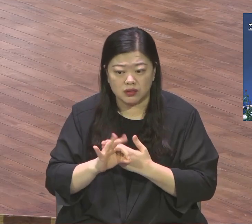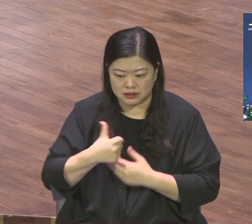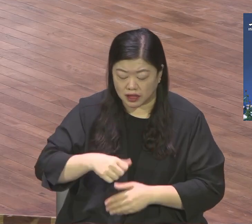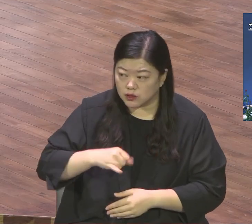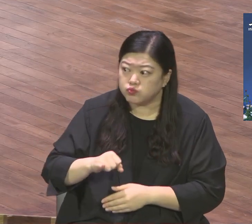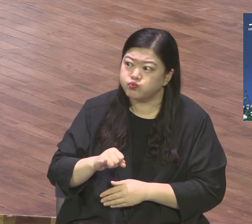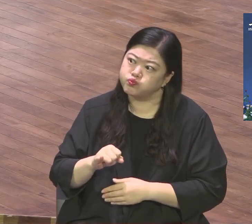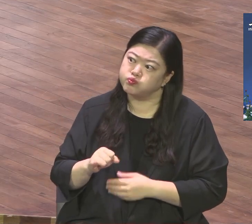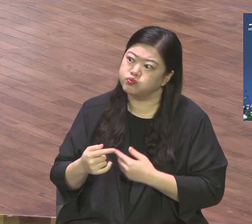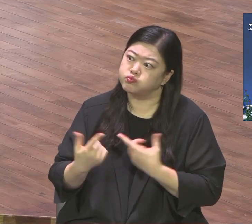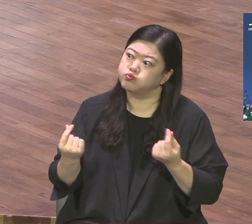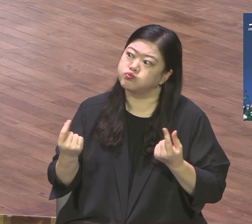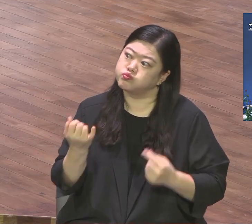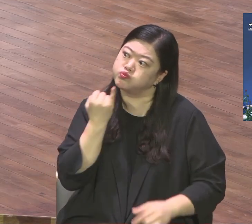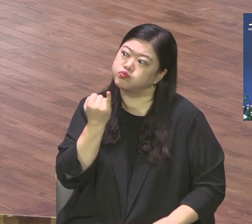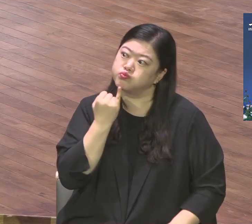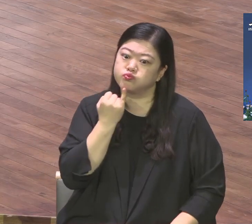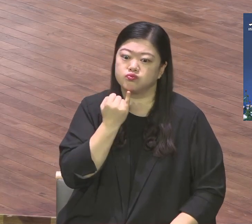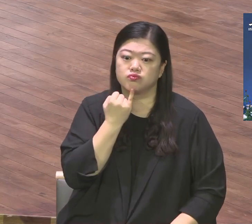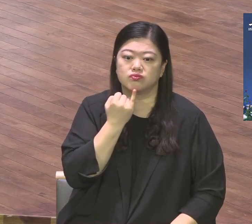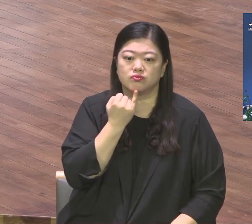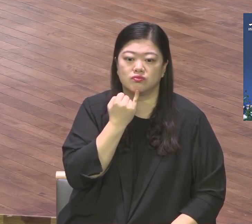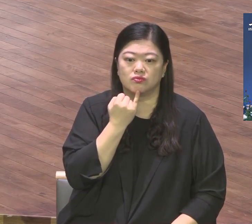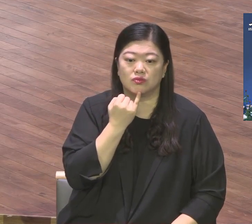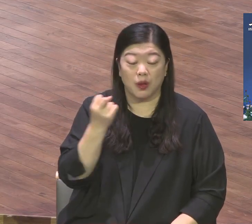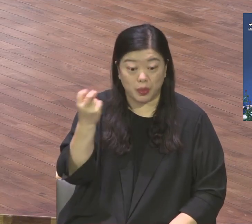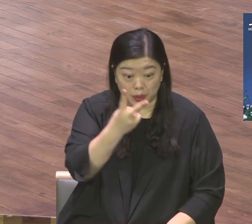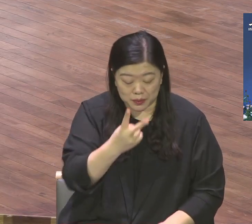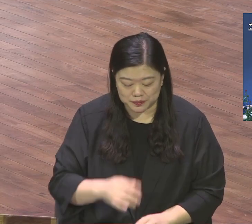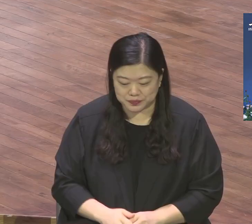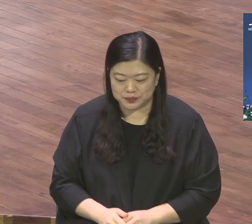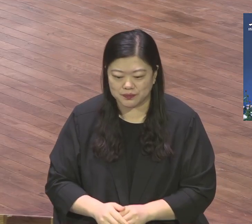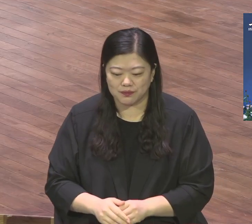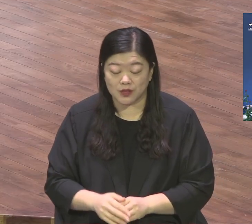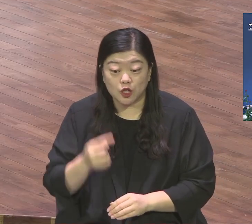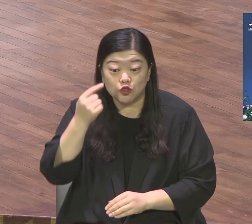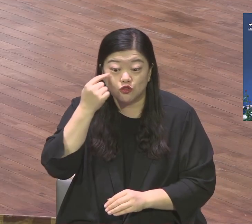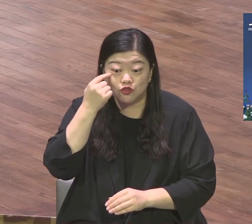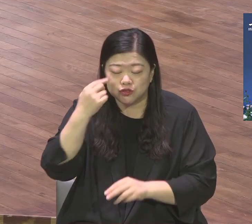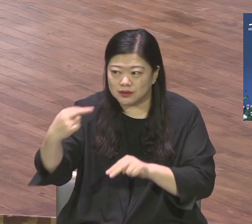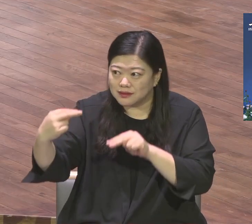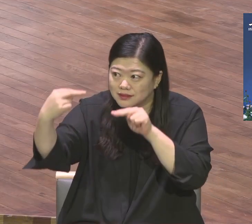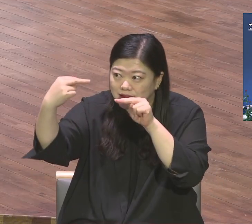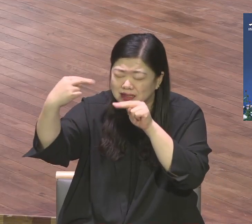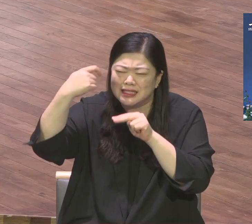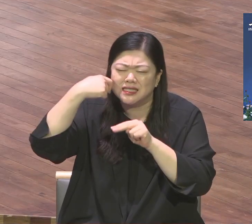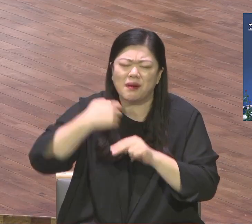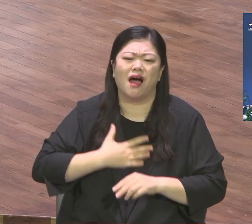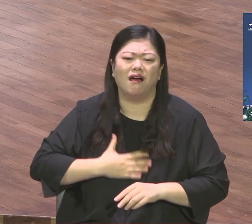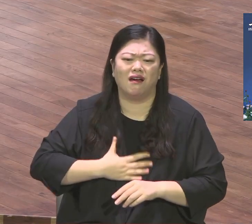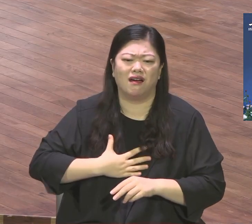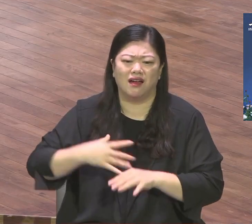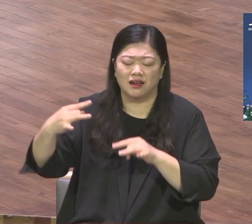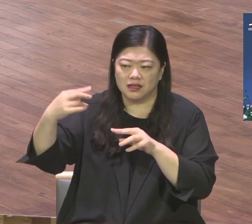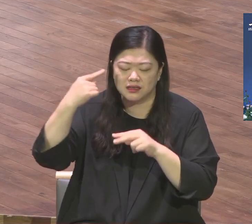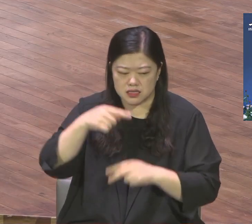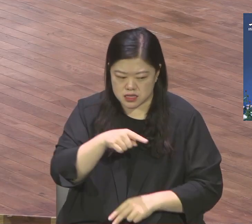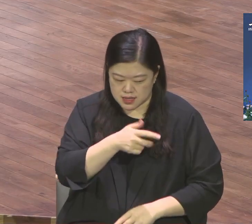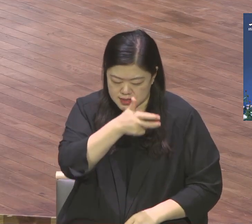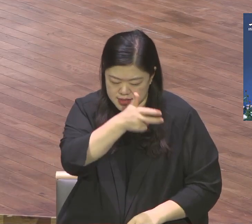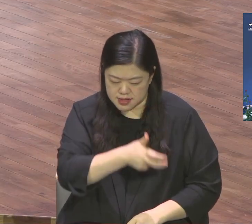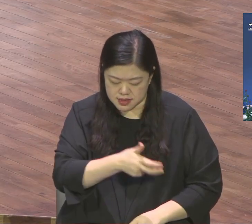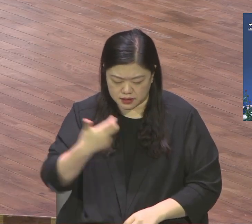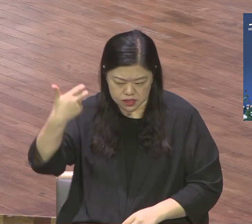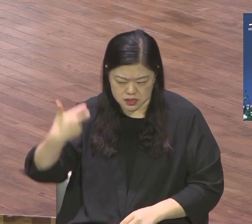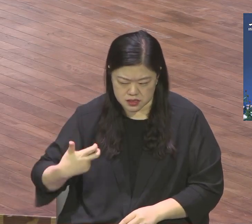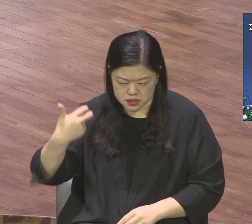알아요. 사랑으로 잡는 손인지 사명으로 어쩔 수 없는 것인지 다 알아요.